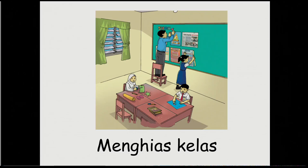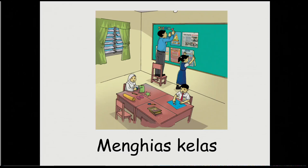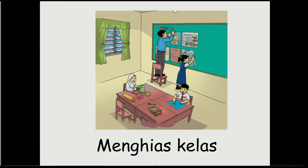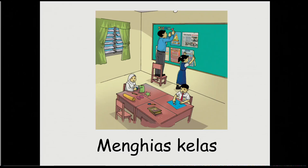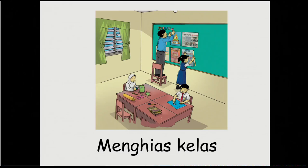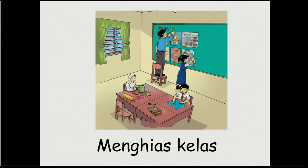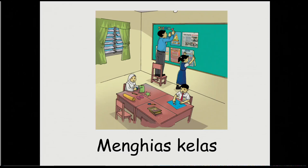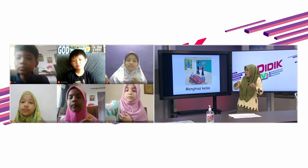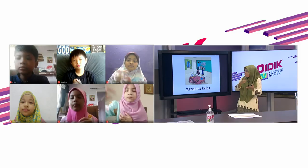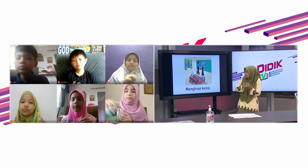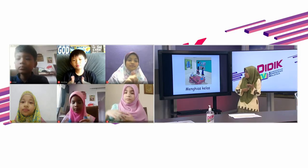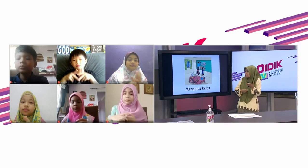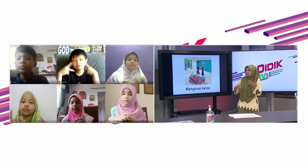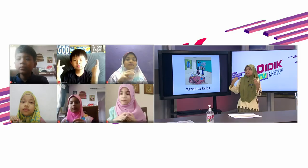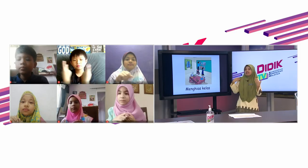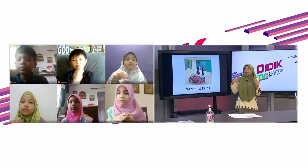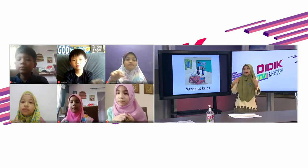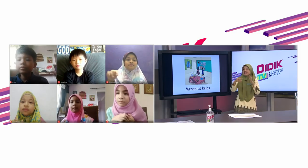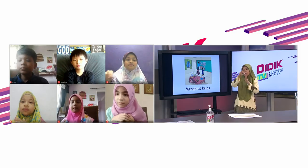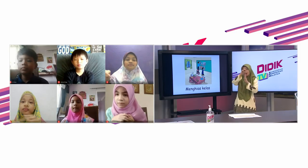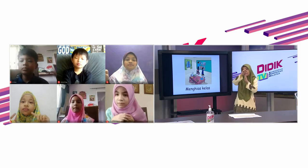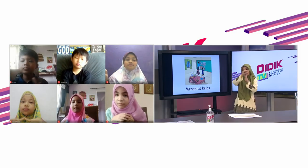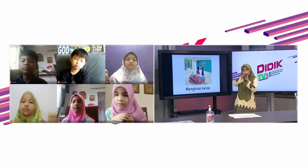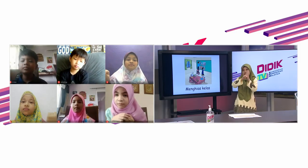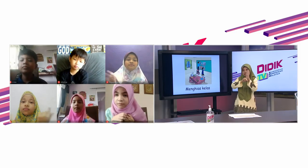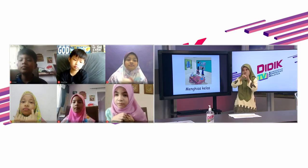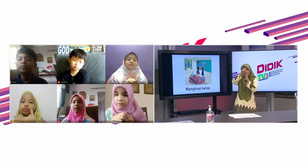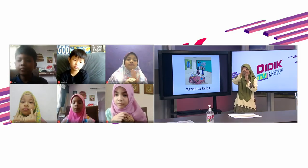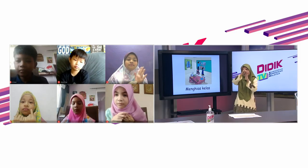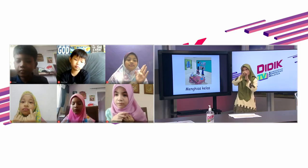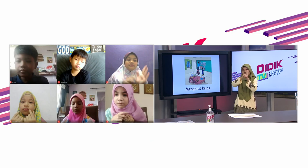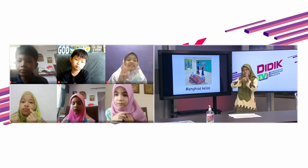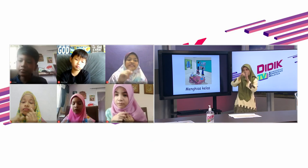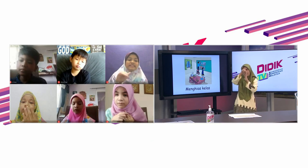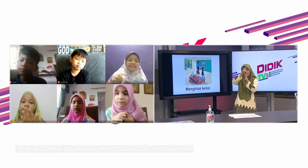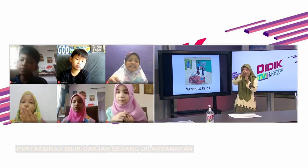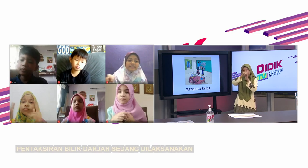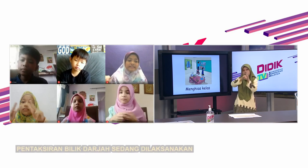Cuba tengok gambar. Buat apa? Okey, ini apa? Ikut cikgu.